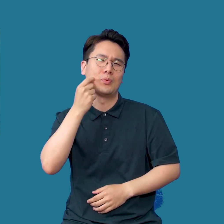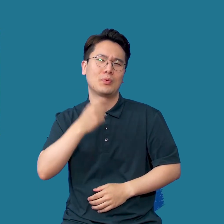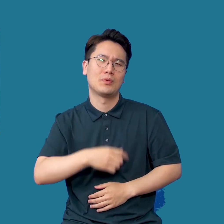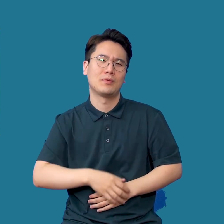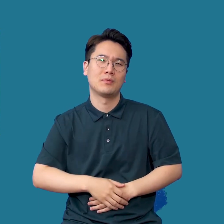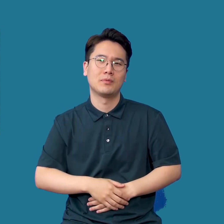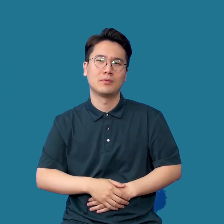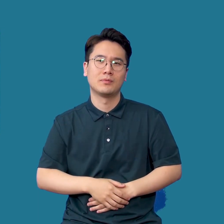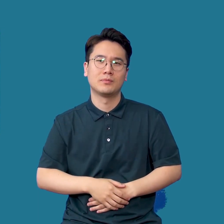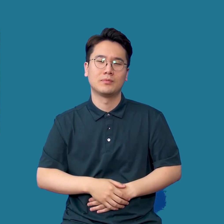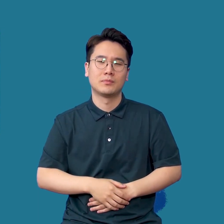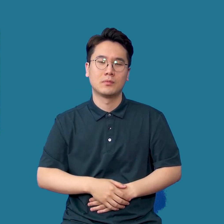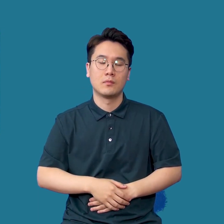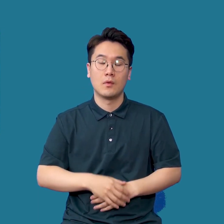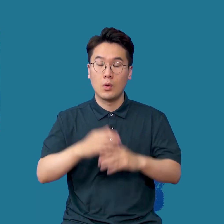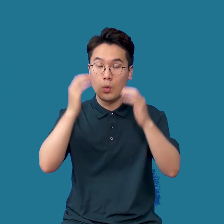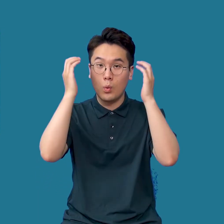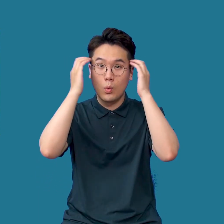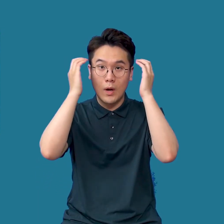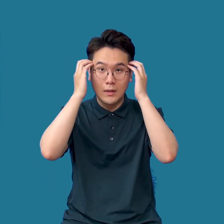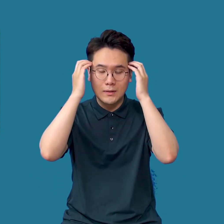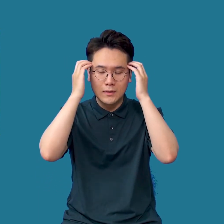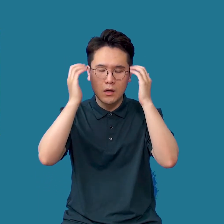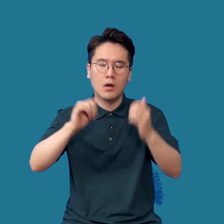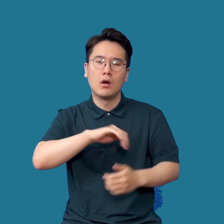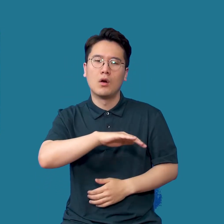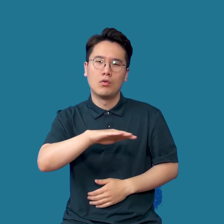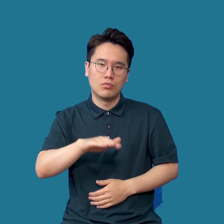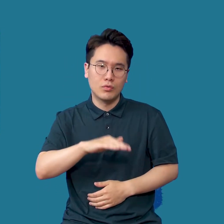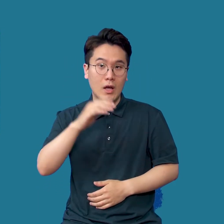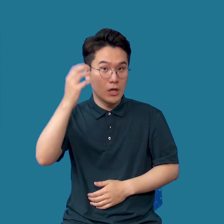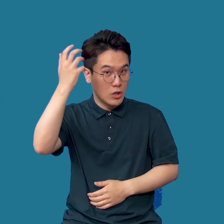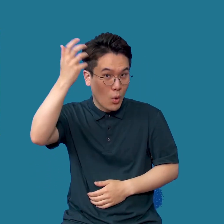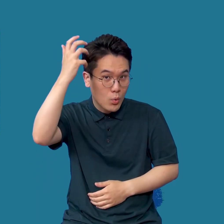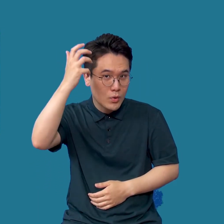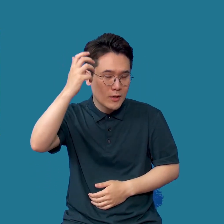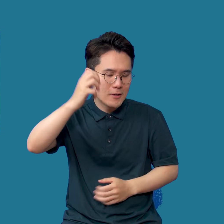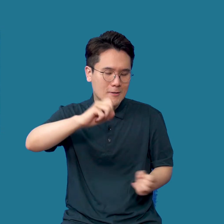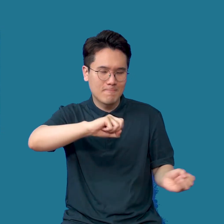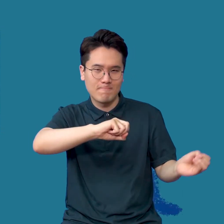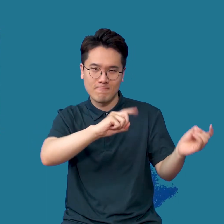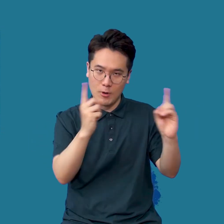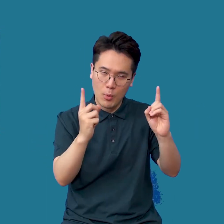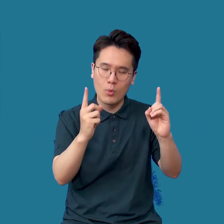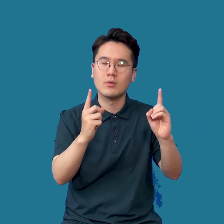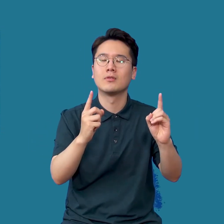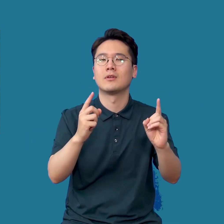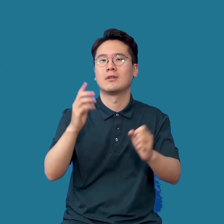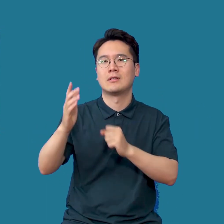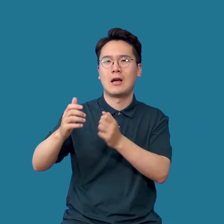고난은 잠자는 우리 영혼을 깨우는 하나님의 확성기입니다.